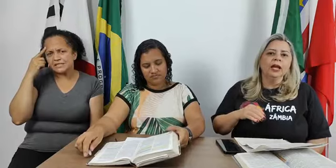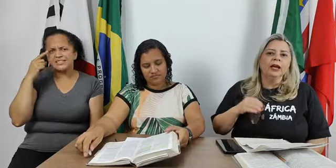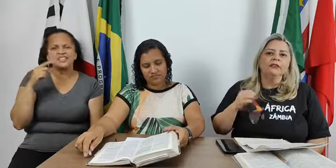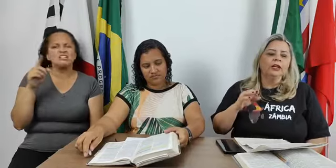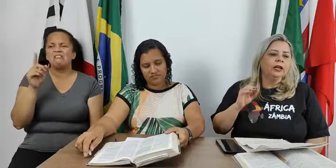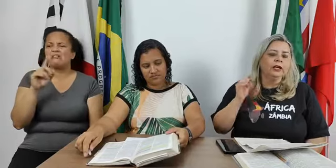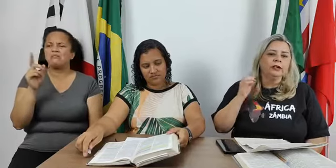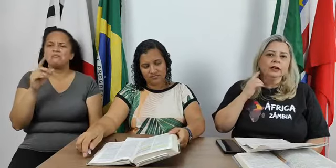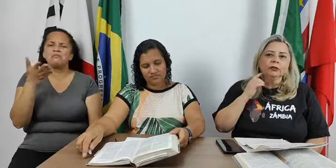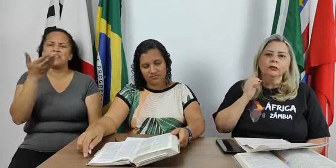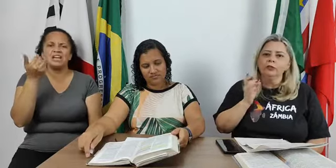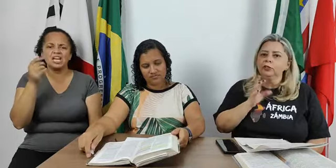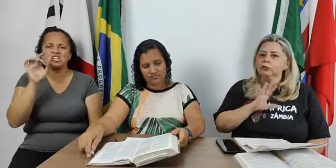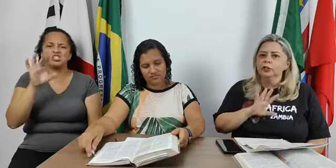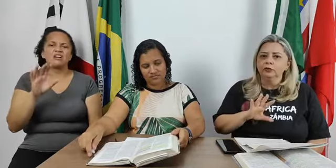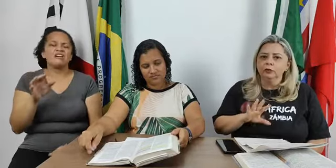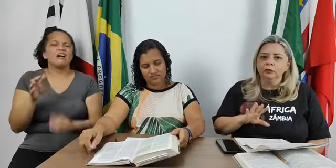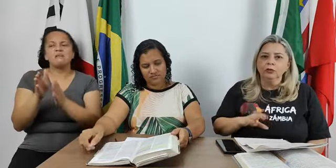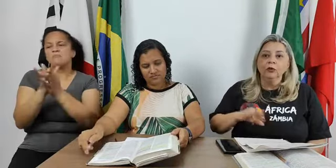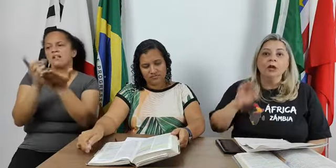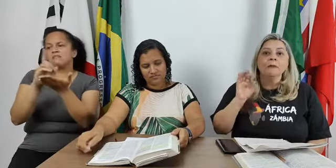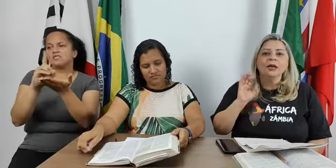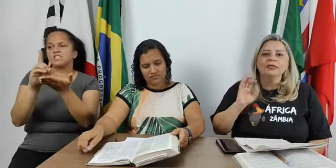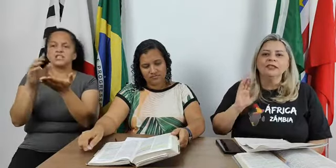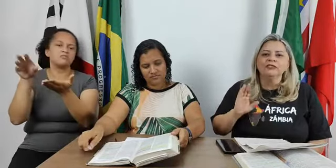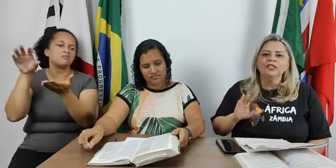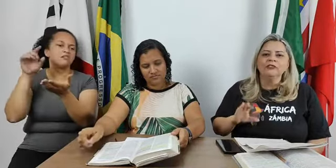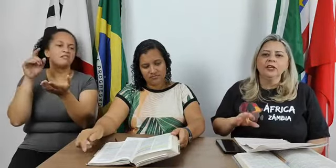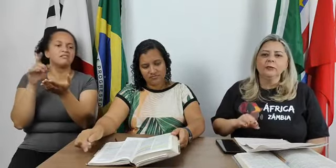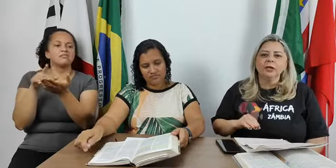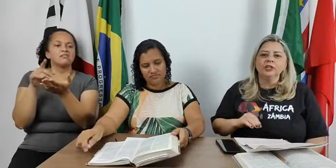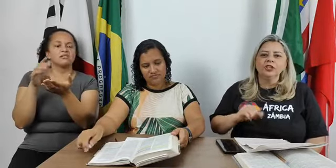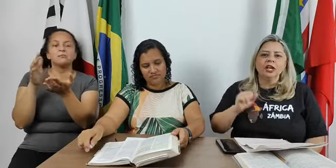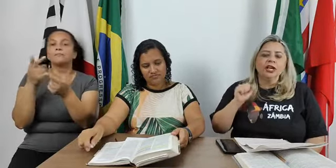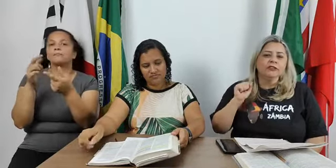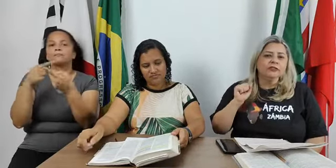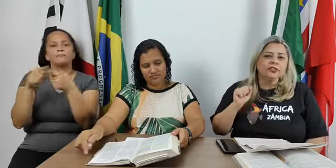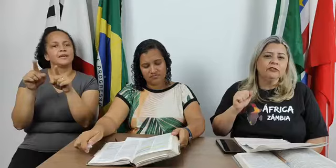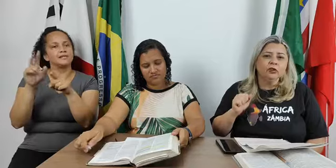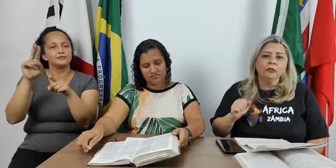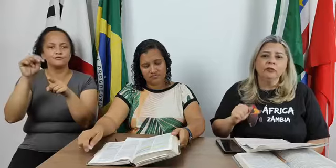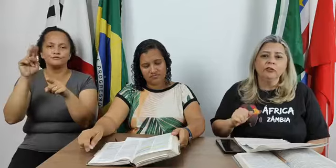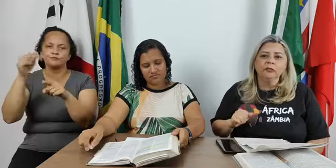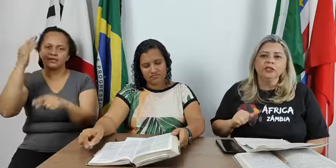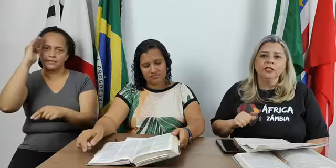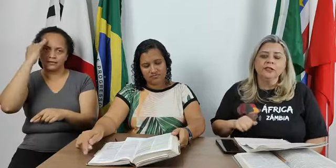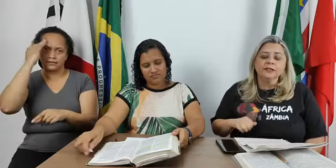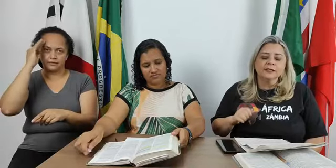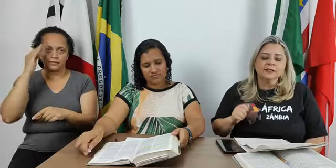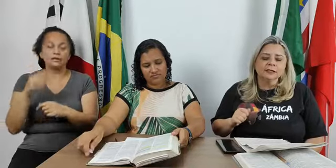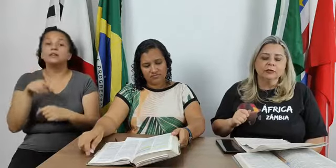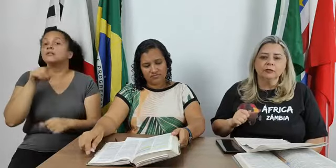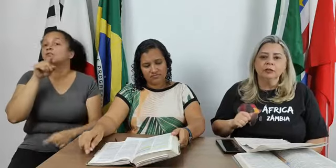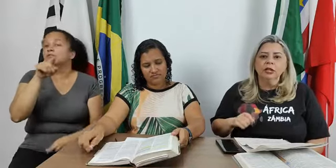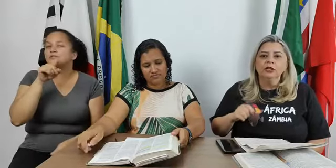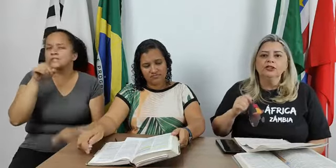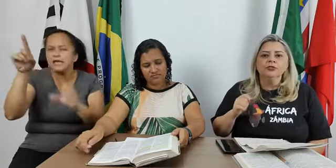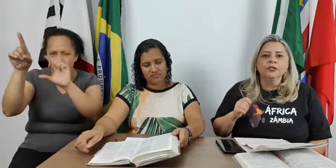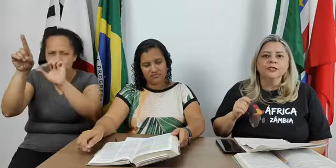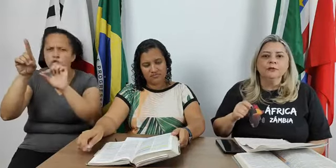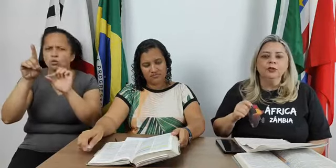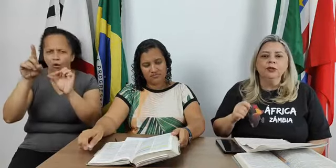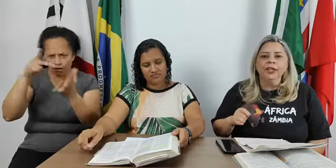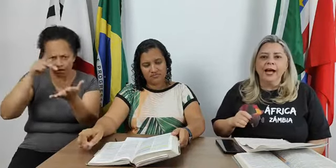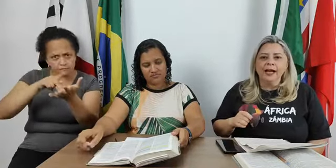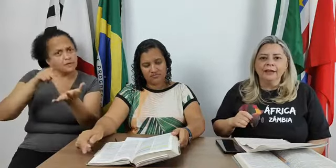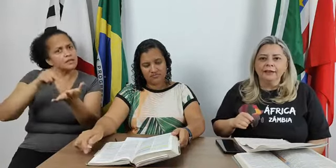uma palavra e entrar no ouvido e sair no outro, mas que você venha praticar, que você tome uma firme decisão de